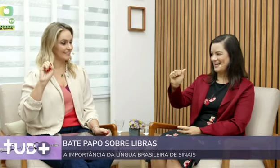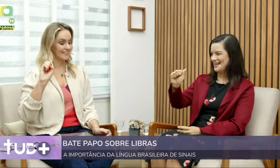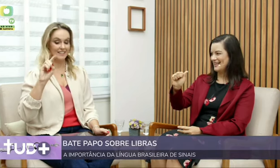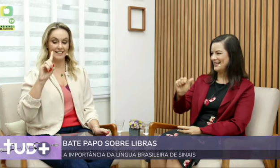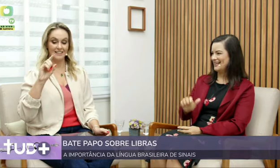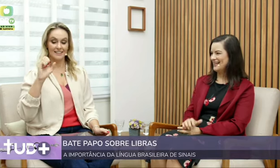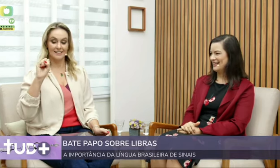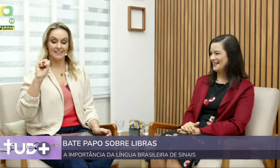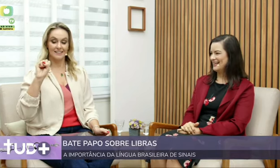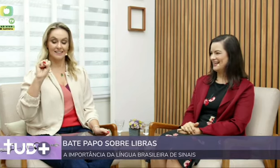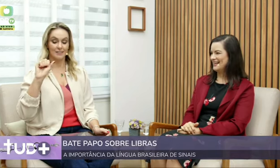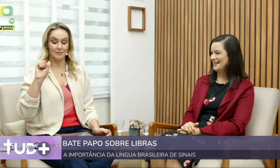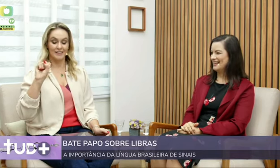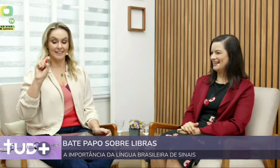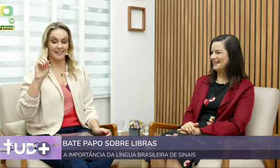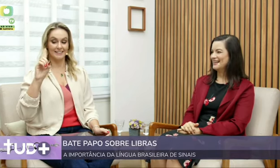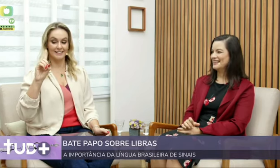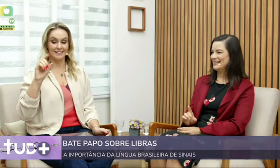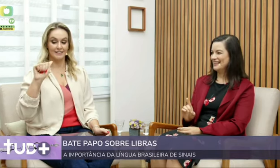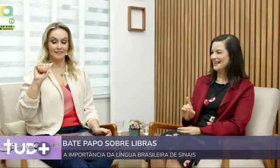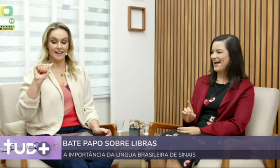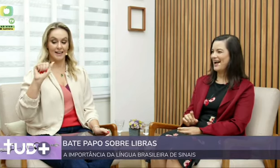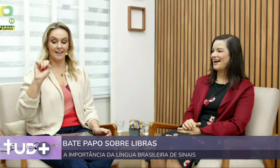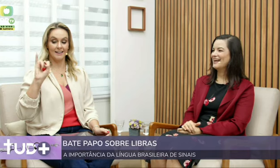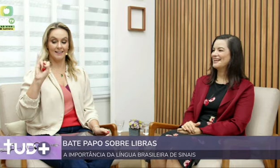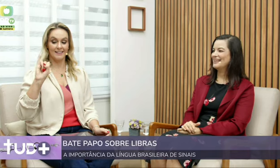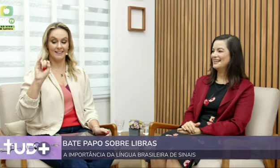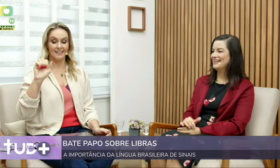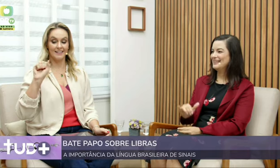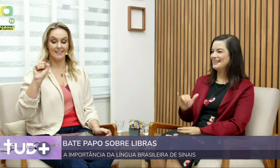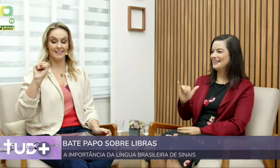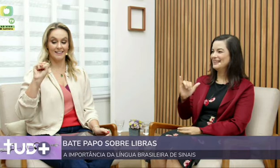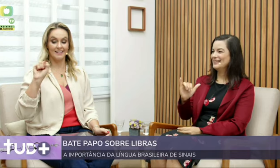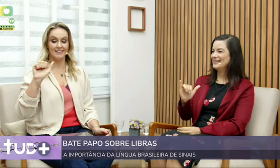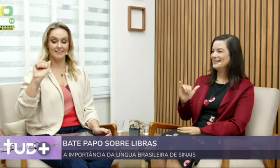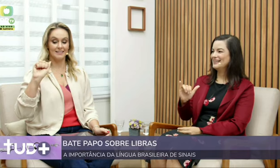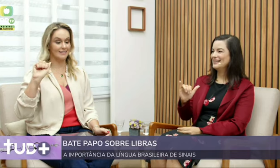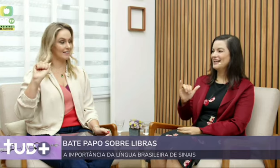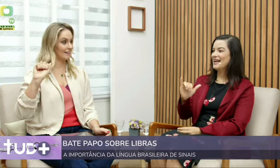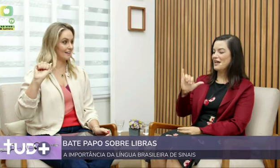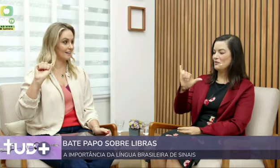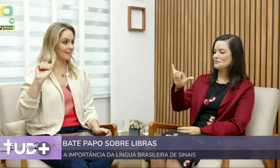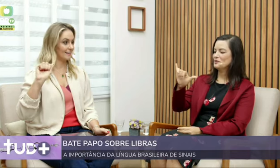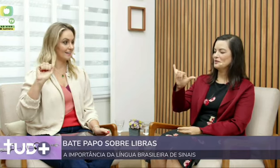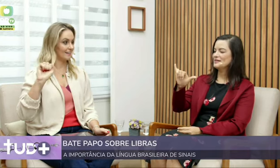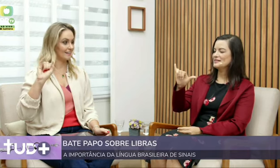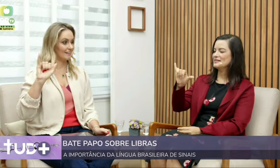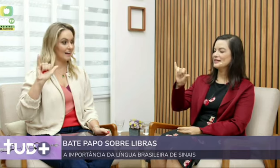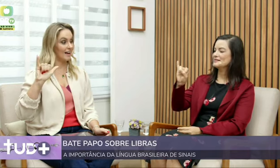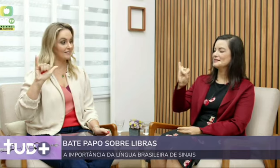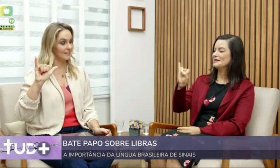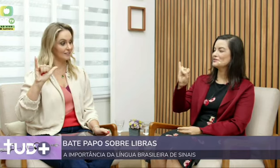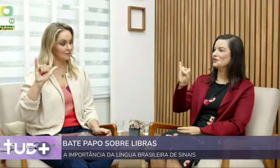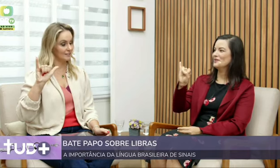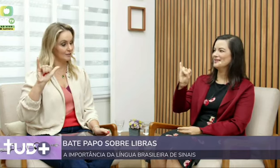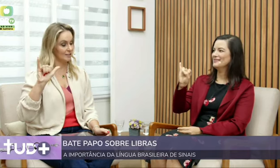Sa. Não, pera lá. D, Da, I, Sa. O Y é assim. Tá, é só o dedão, assim, eu